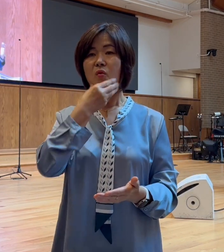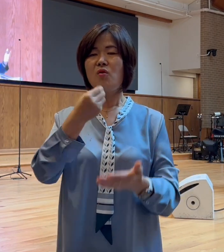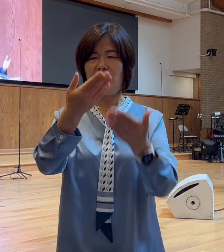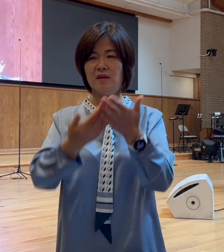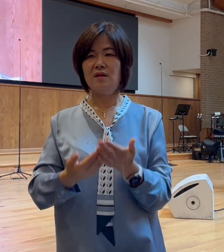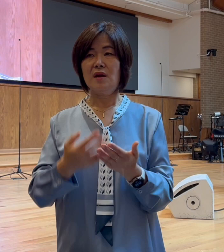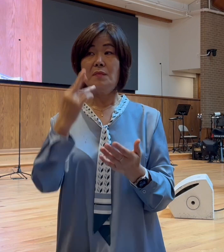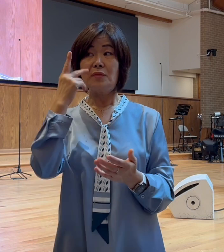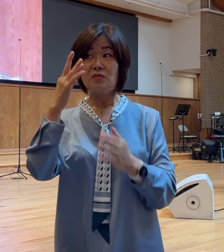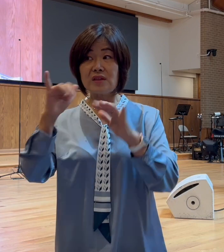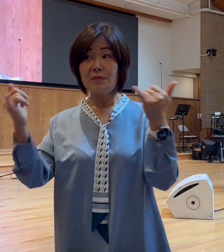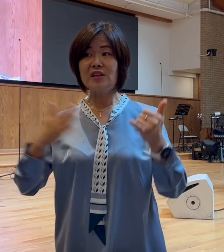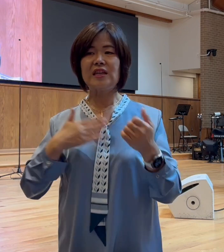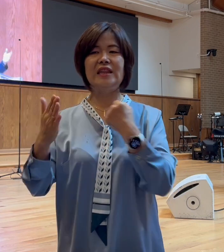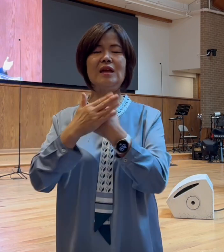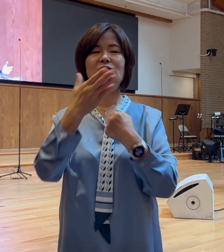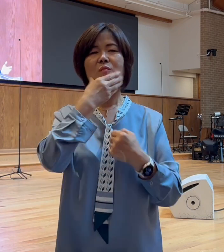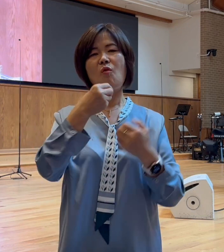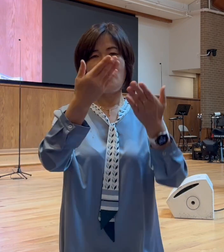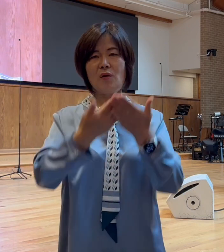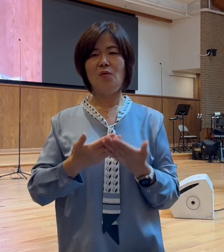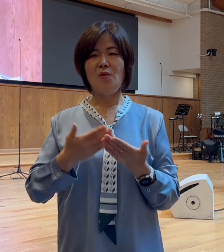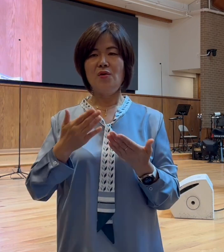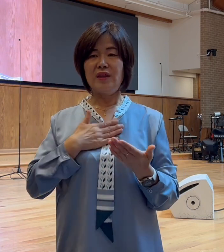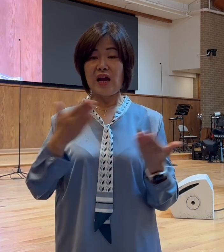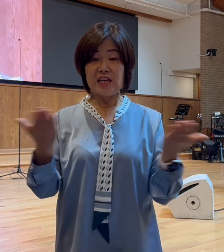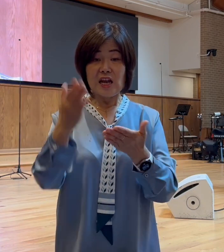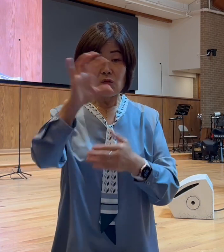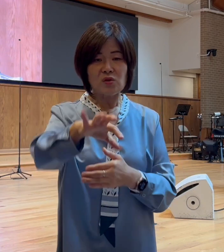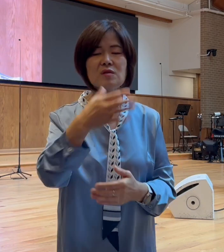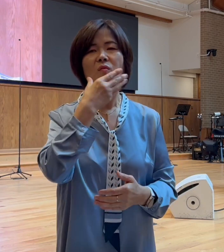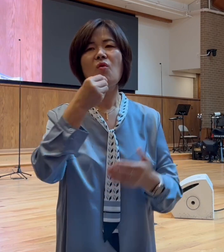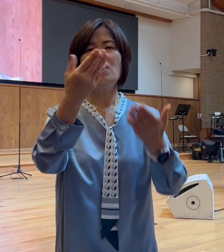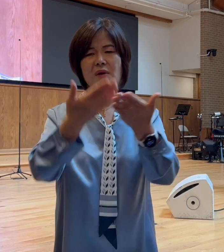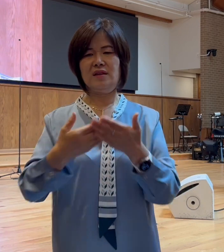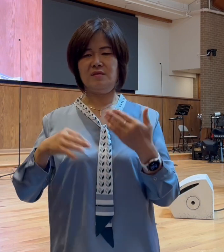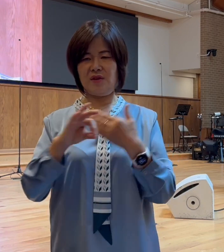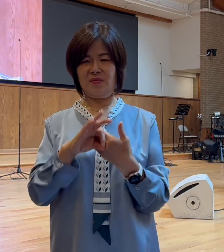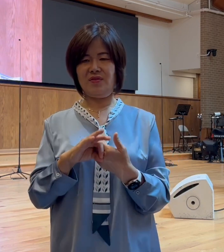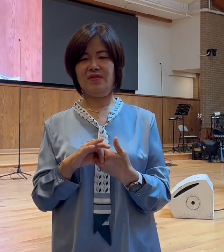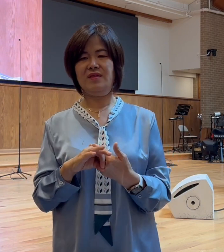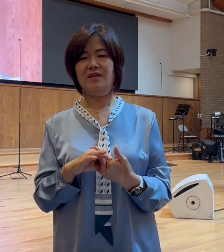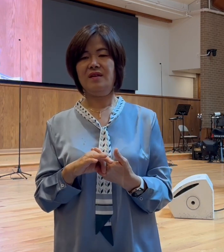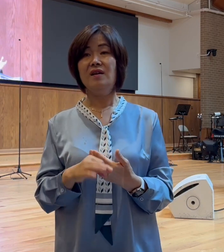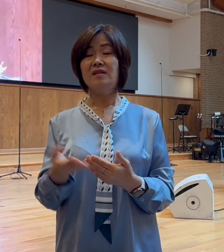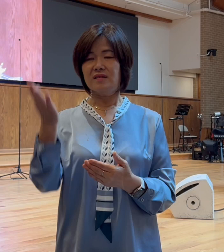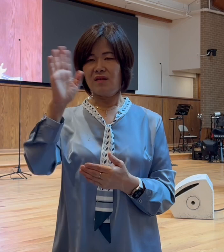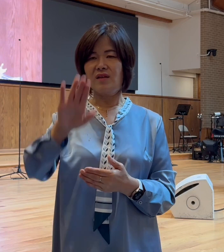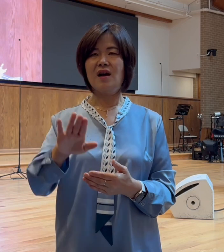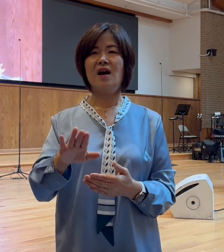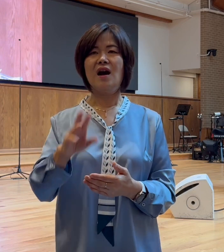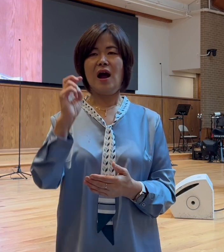오히려 미국인들이 복을 받고 나를 고용한 사람들이 복을 받으면 너무 속상하잖아요. 그럼에도 불구하고 아마 우리